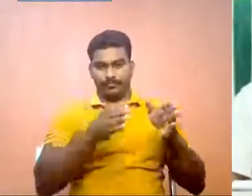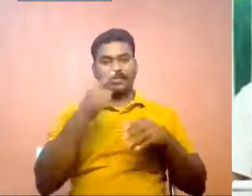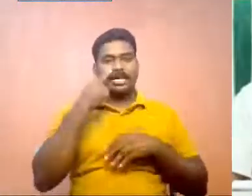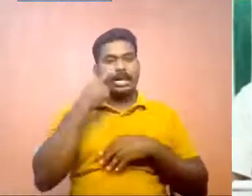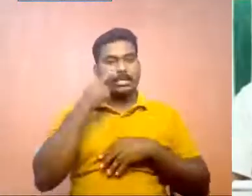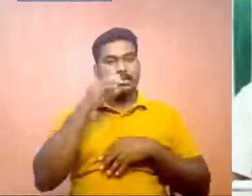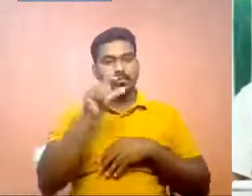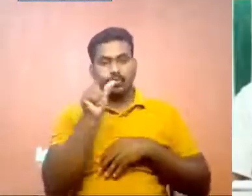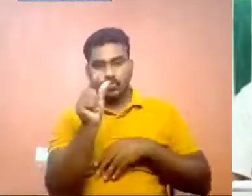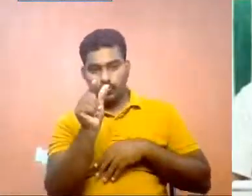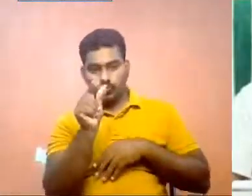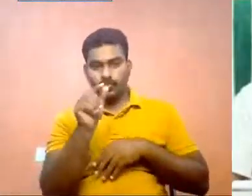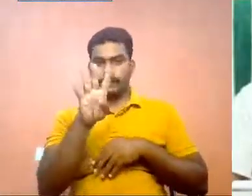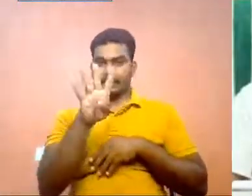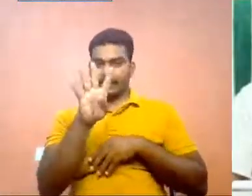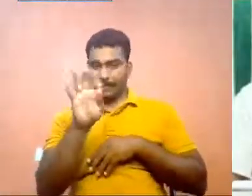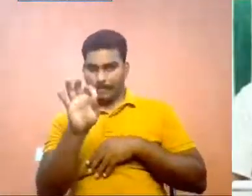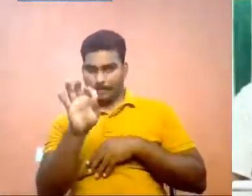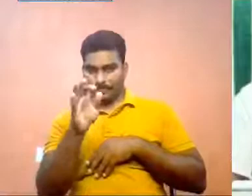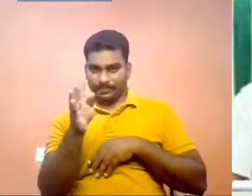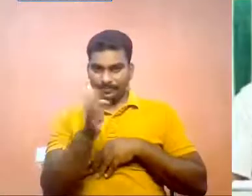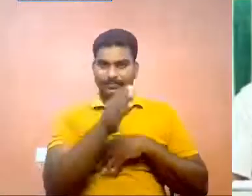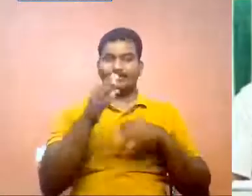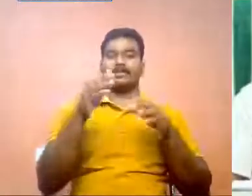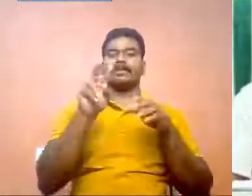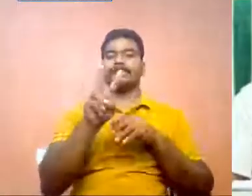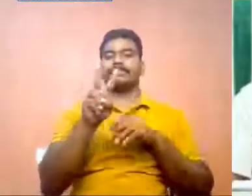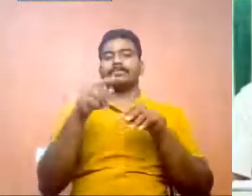15 വെന്റിലേറ്ററുകളുണ്ട്.